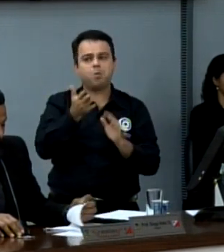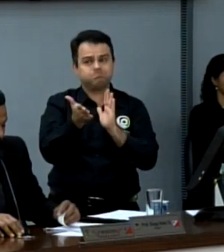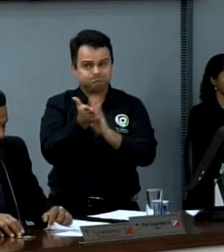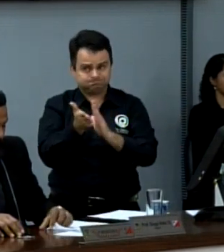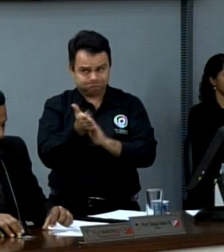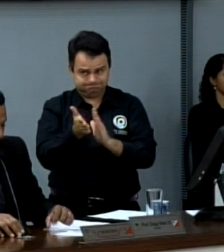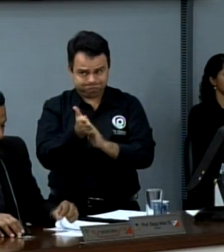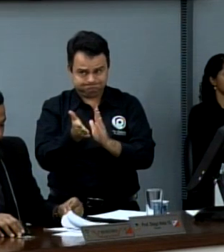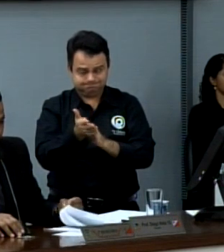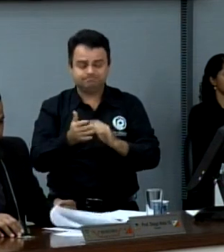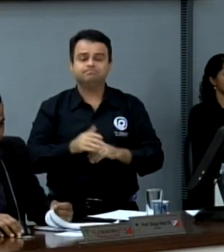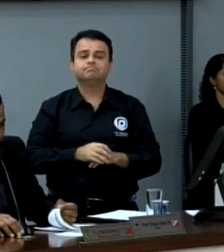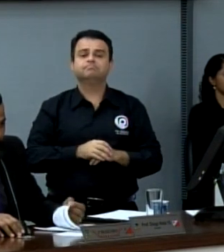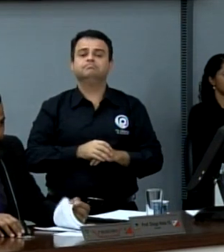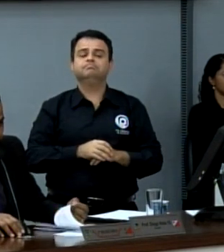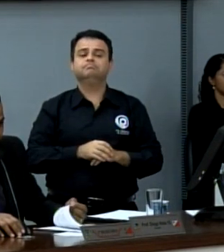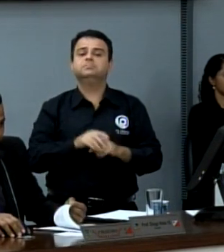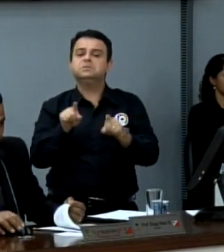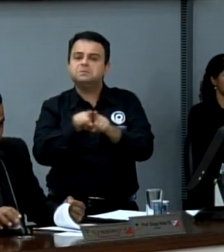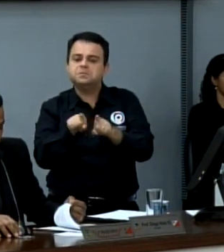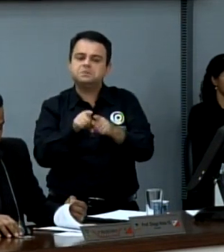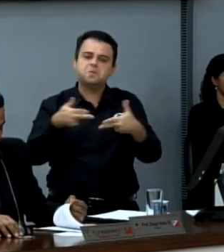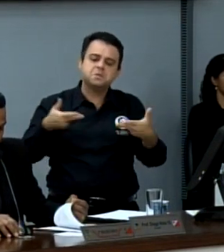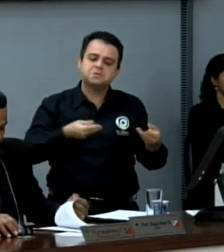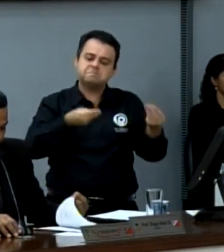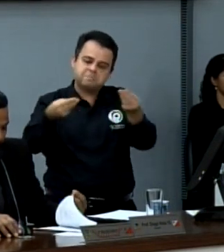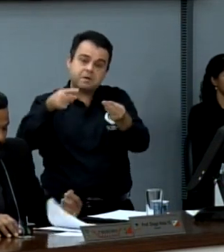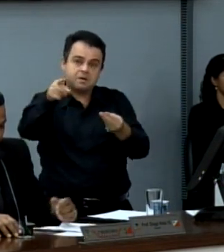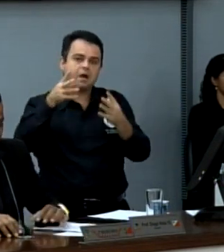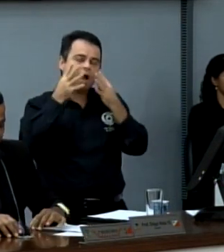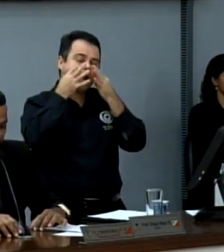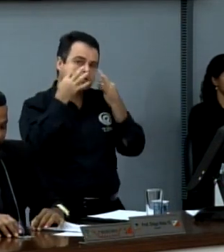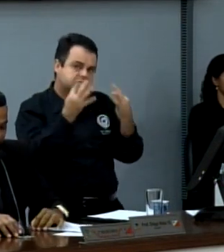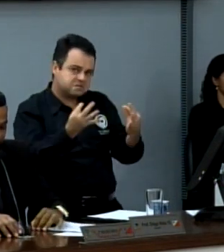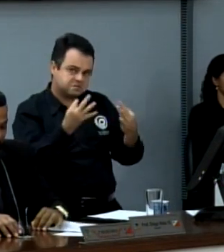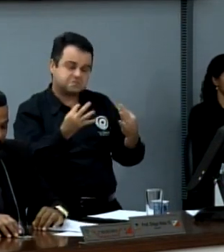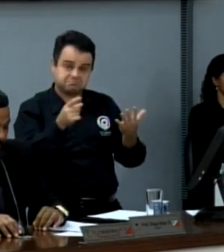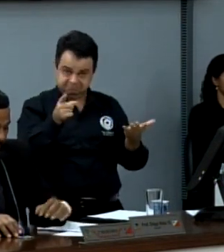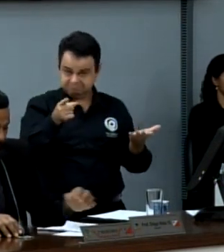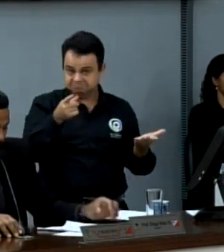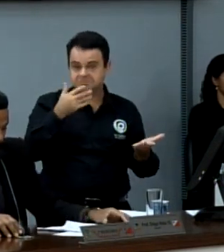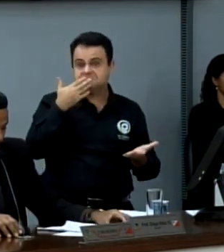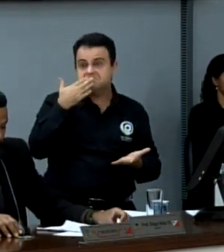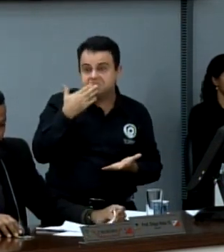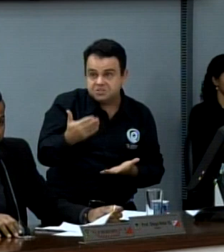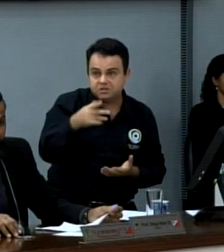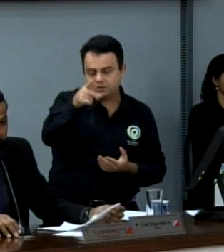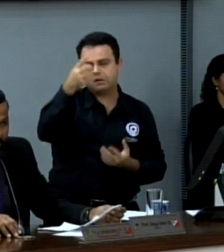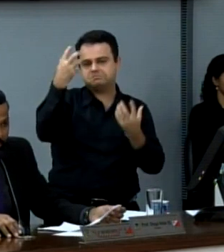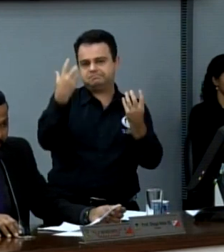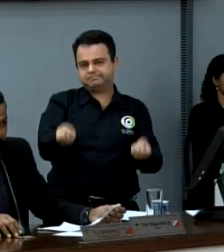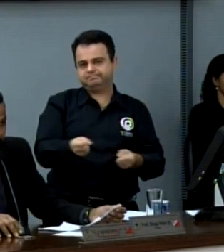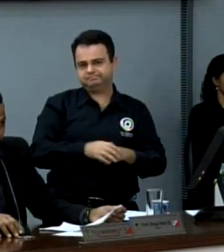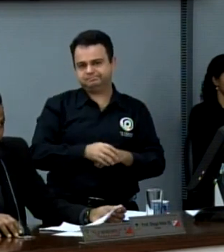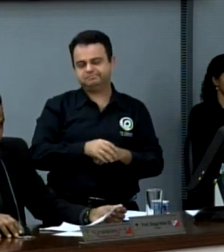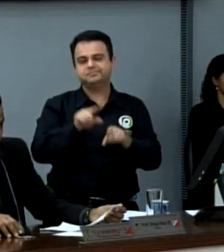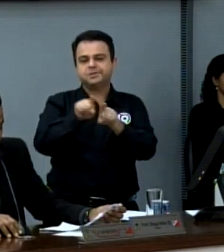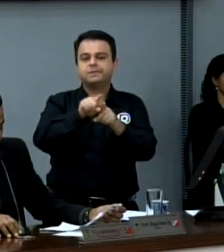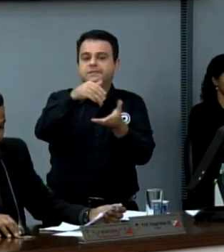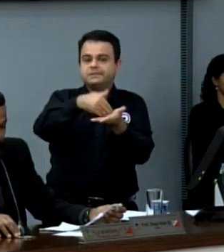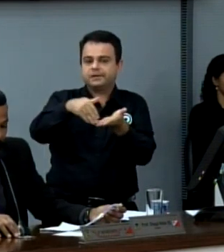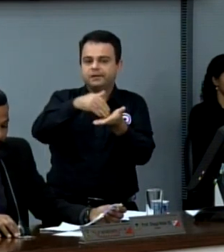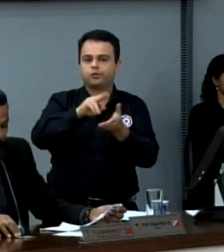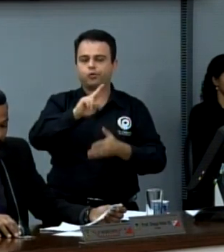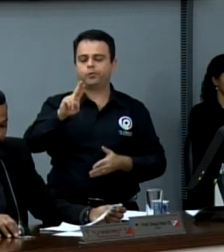também agradecer pelo atendimento das demandas em que eu solicitei juntamente com ele seu gabinete gostaria também de agradecer o secretário